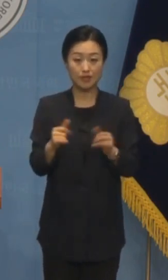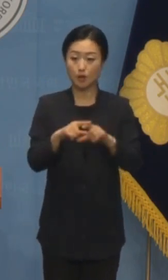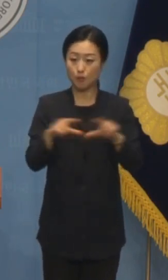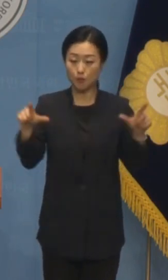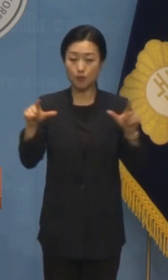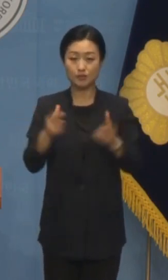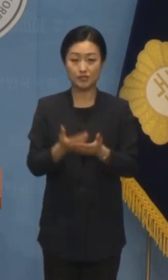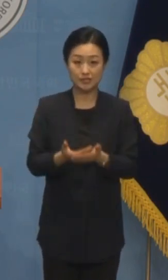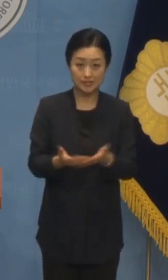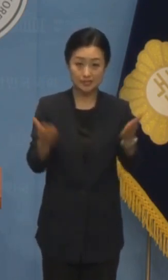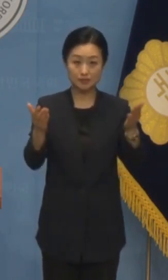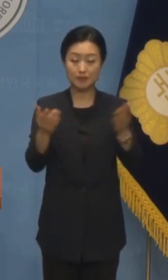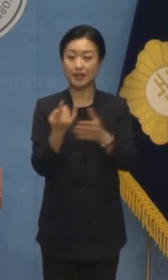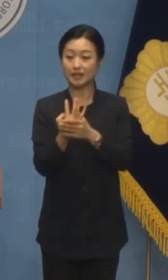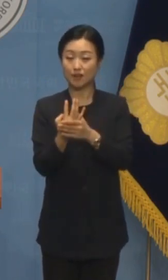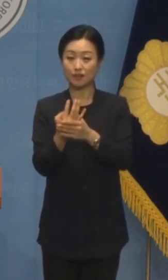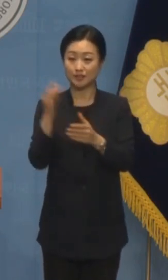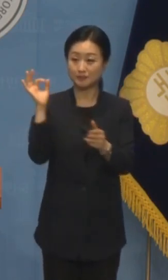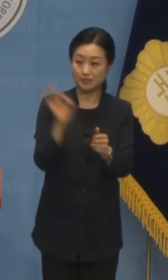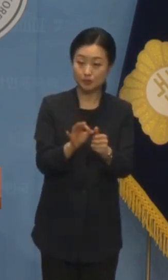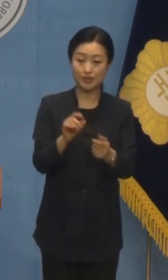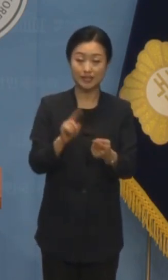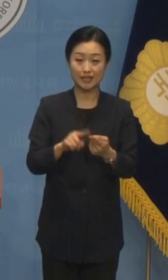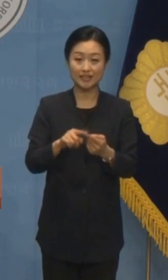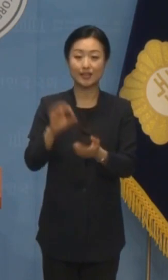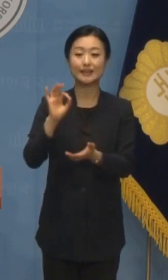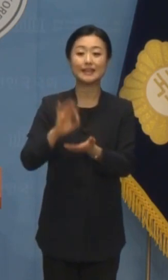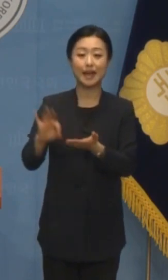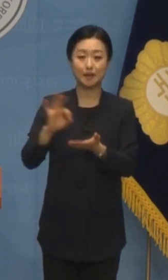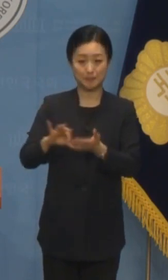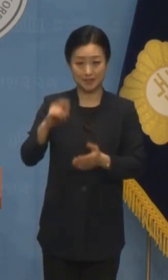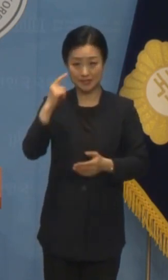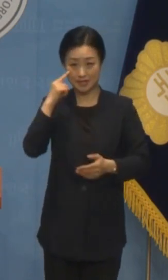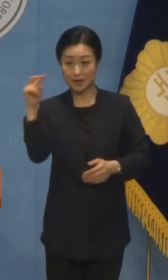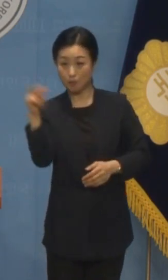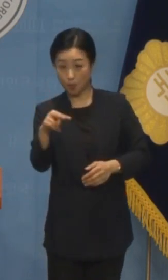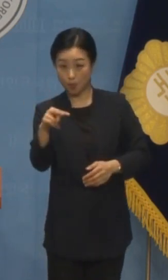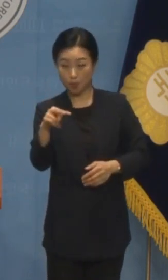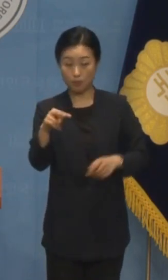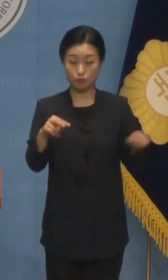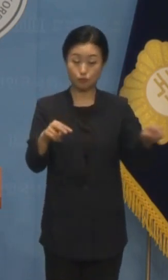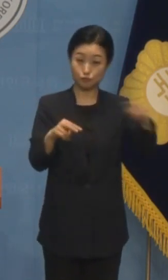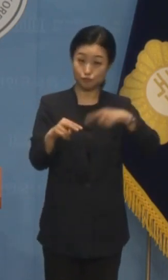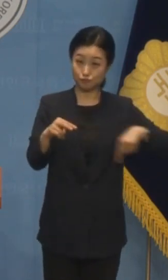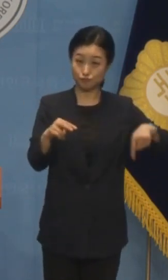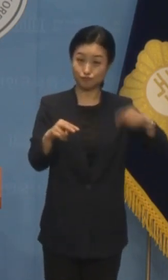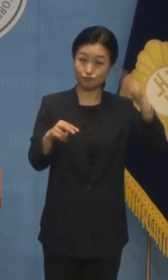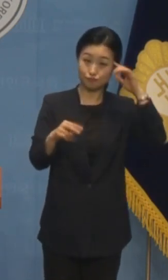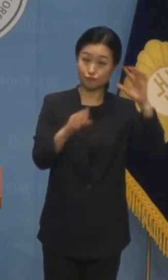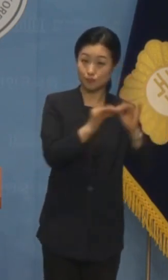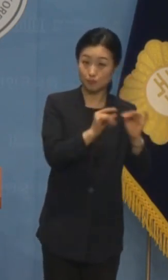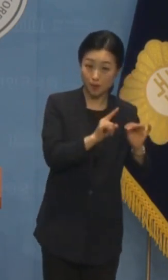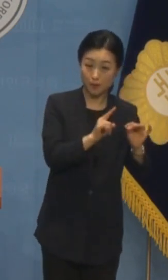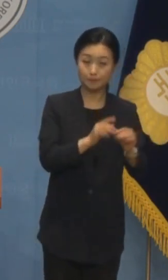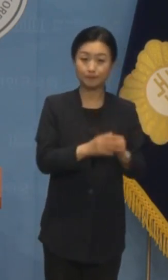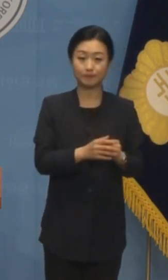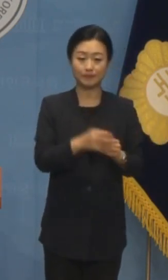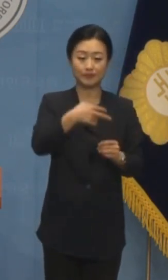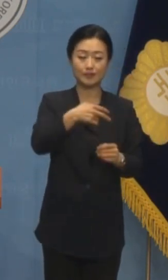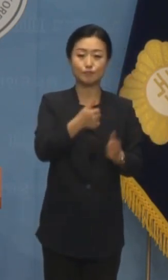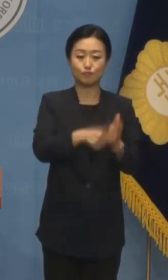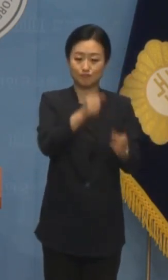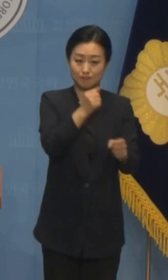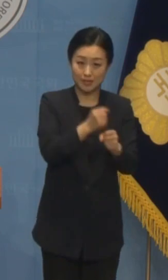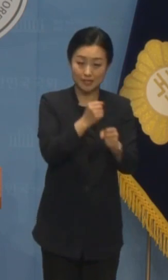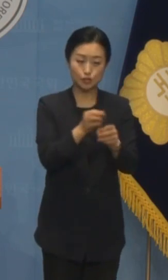보편적으로 지급하는 현금성 재정 지출이 낭비라고 보는 것이고 이에 찬성하는 것은 이 재정 지출을